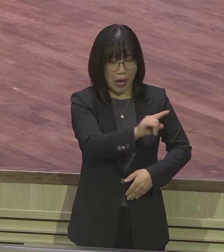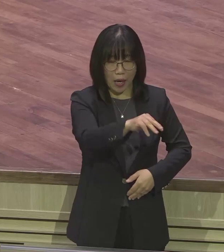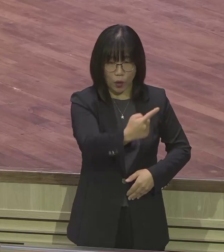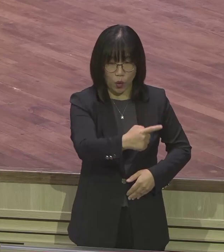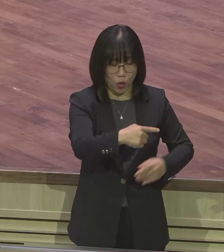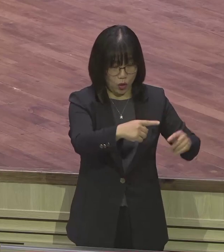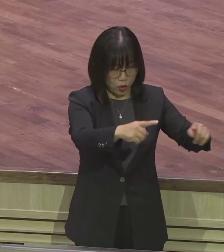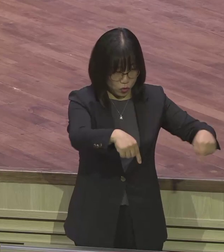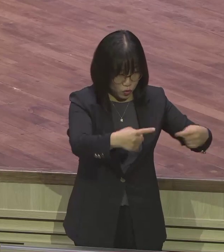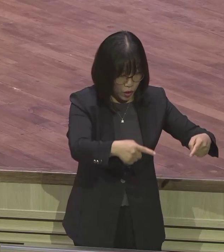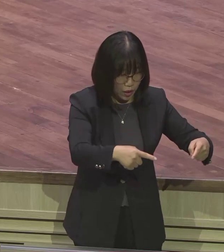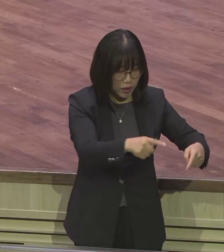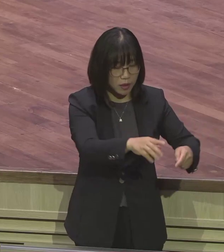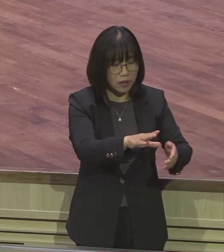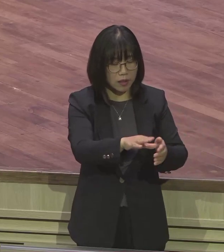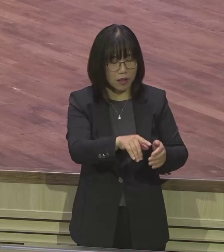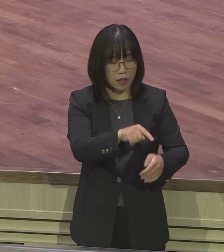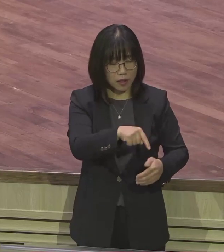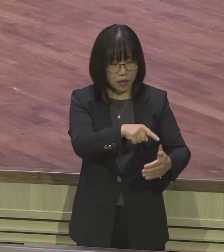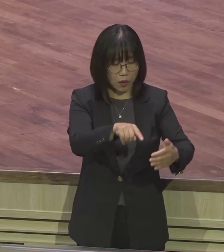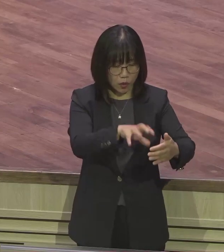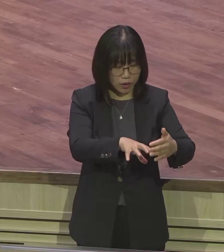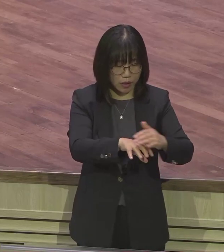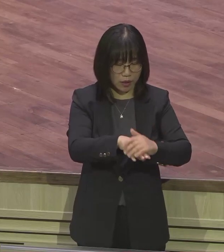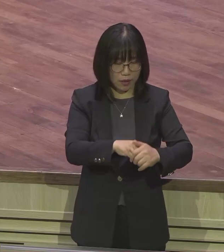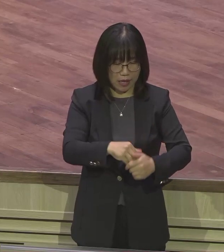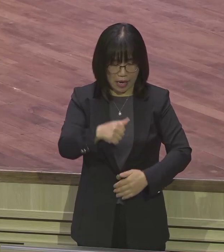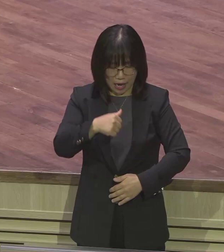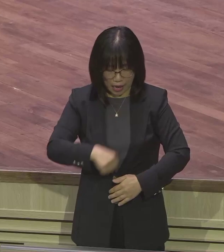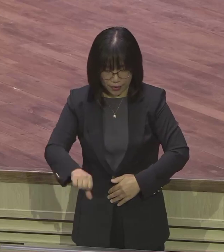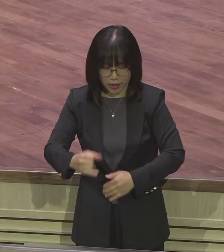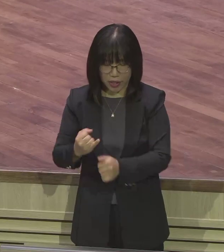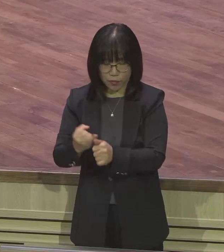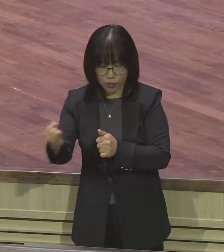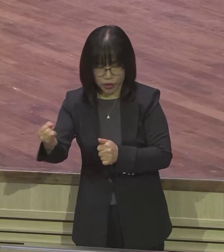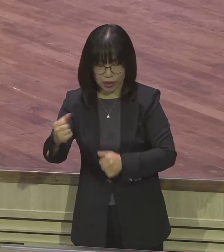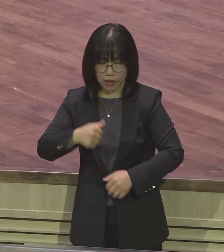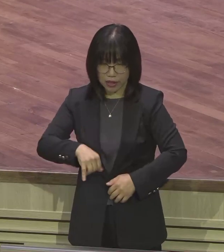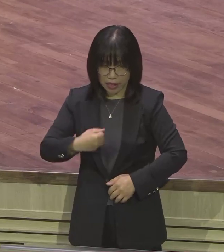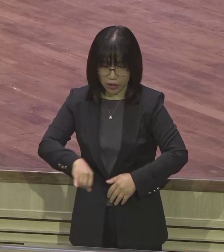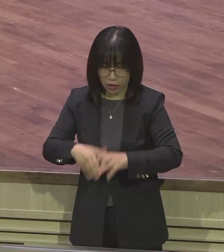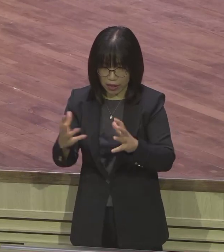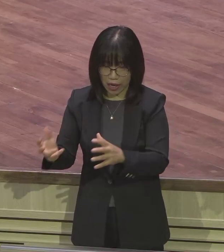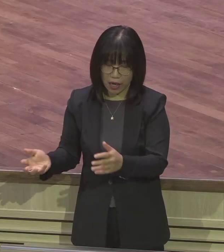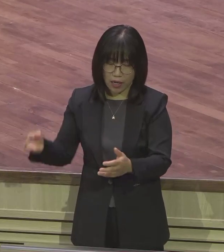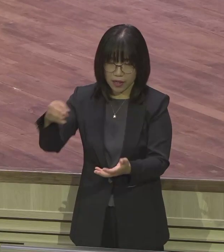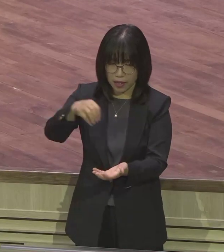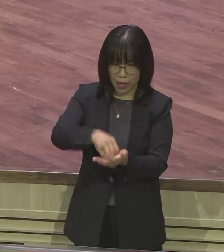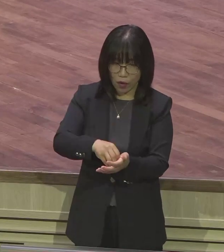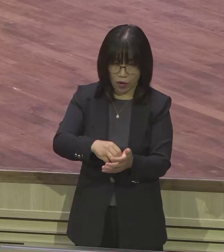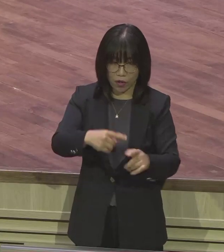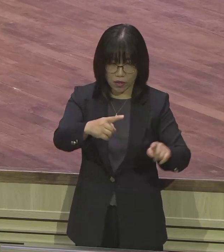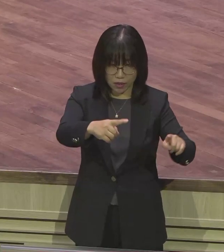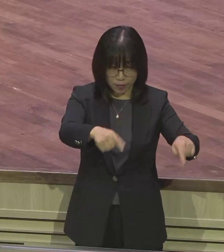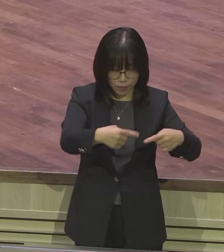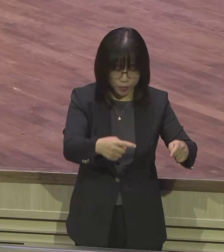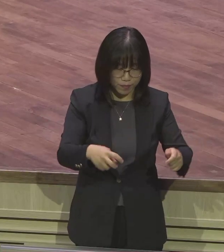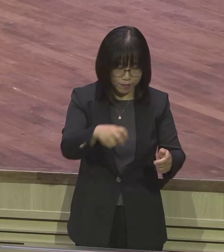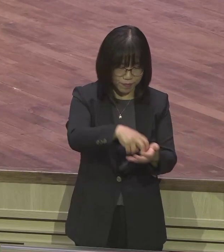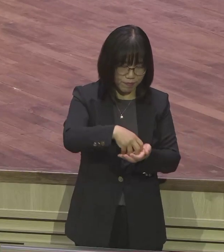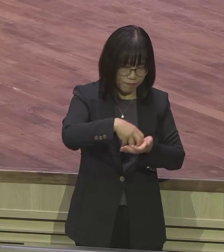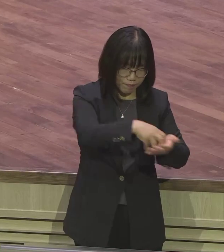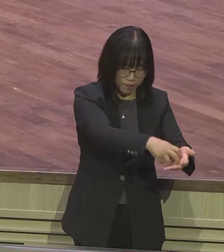수레에 자기들의 아들 자기들의 아버지 야곱과 자기들의 처자들을 태우고 그들의 가축과 가나안 땅에서 얻은